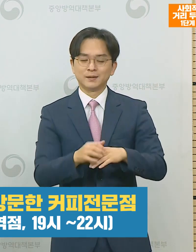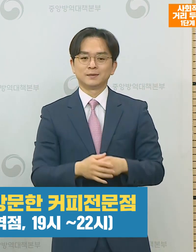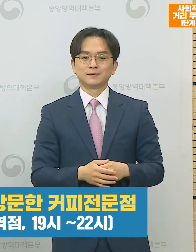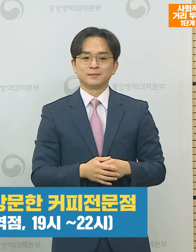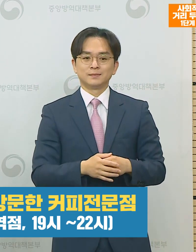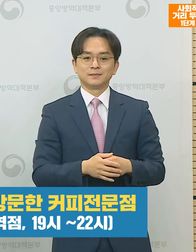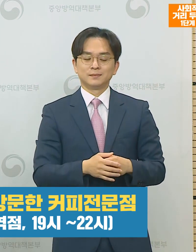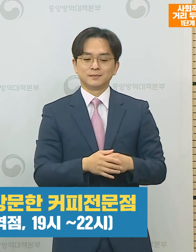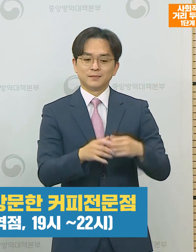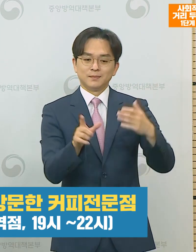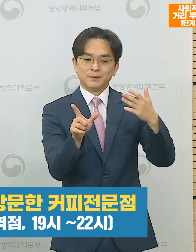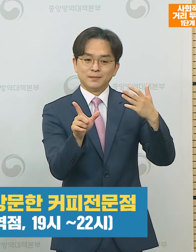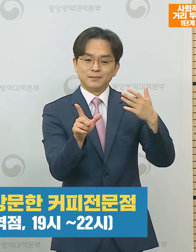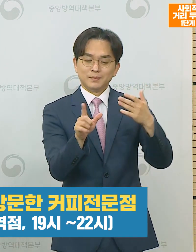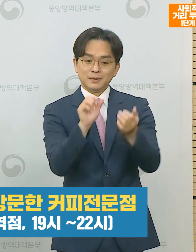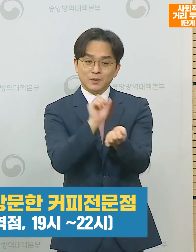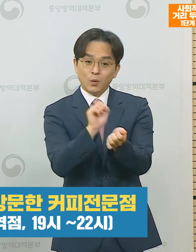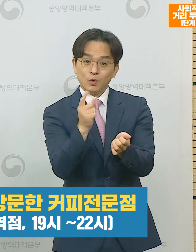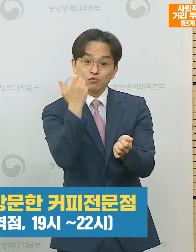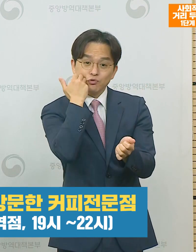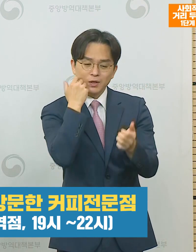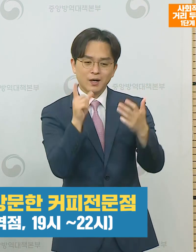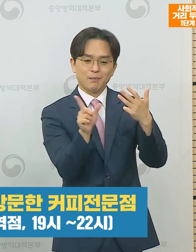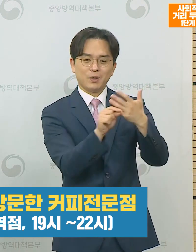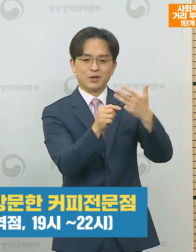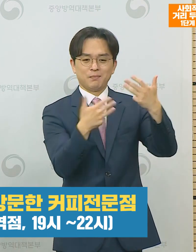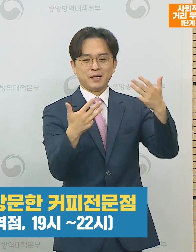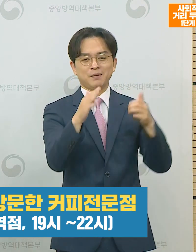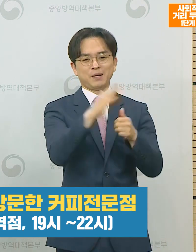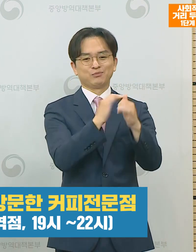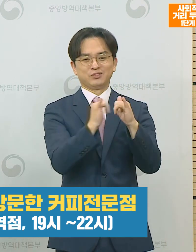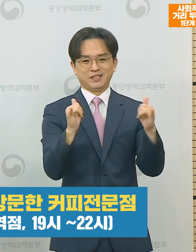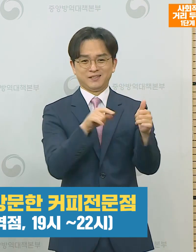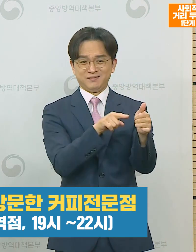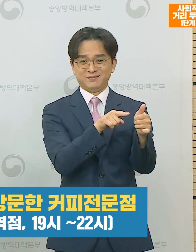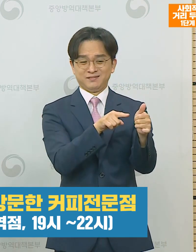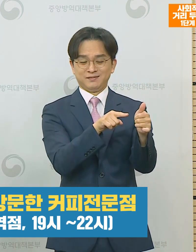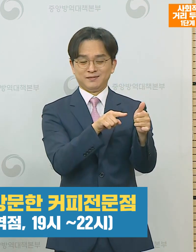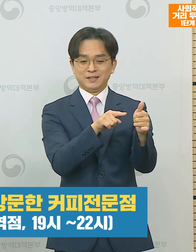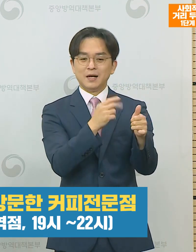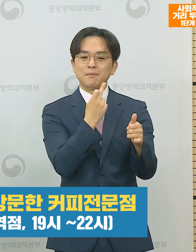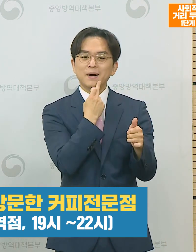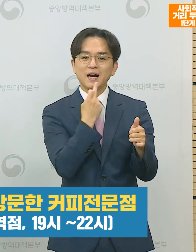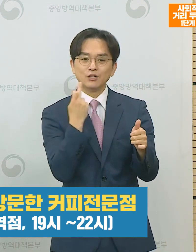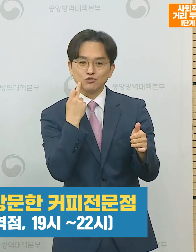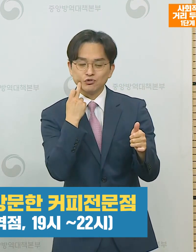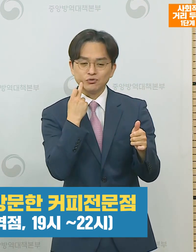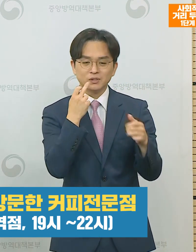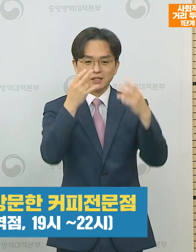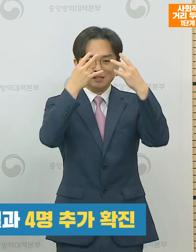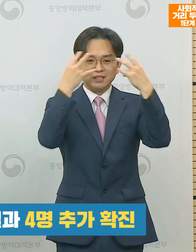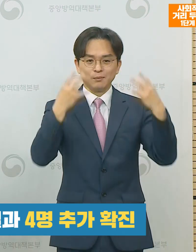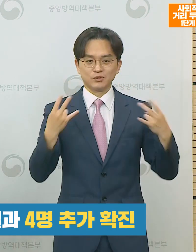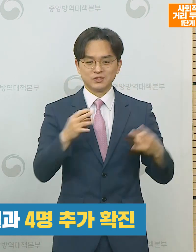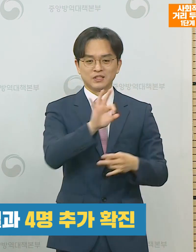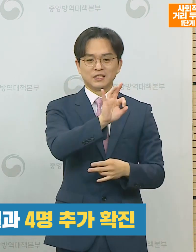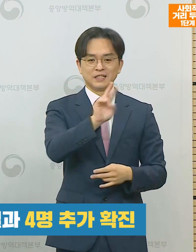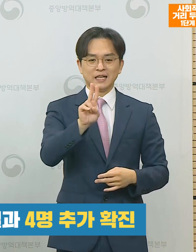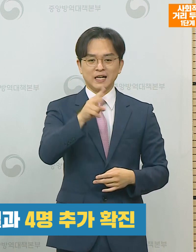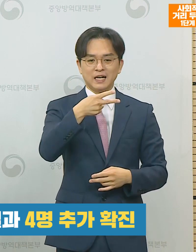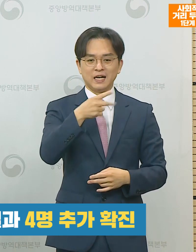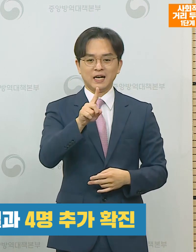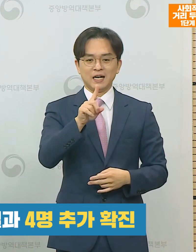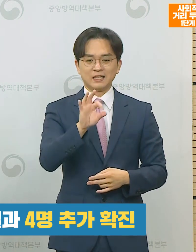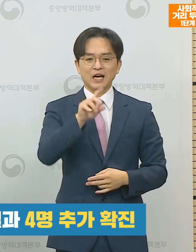환자가 8월 8일 방문한 커피 전문점, 파주 야당역점의 스타벅스가 되겠습니다. 방문객